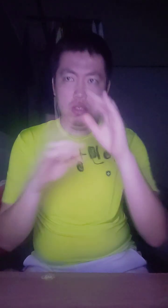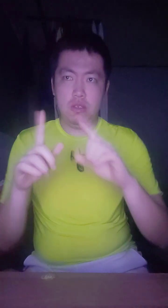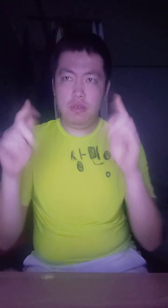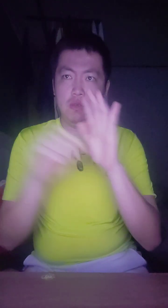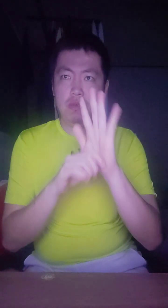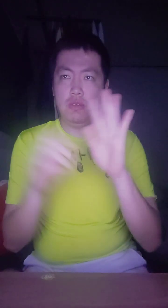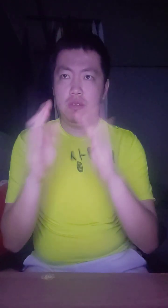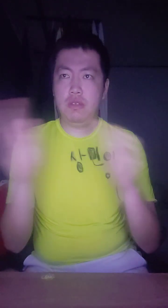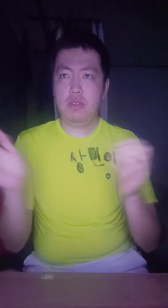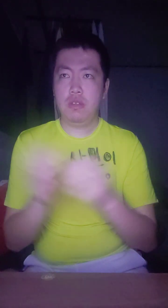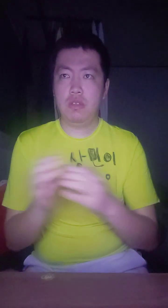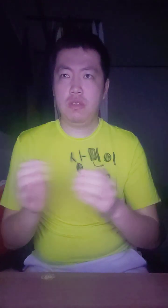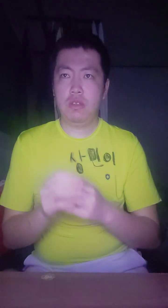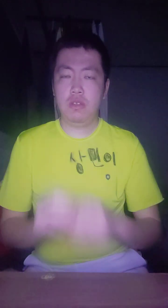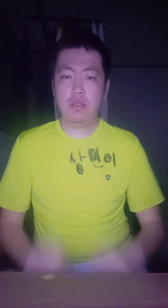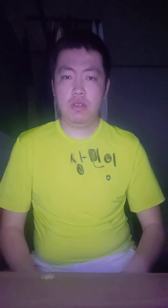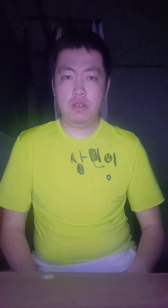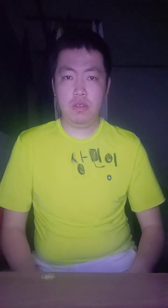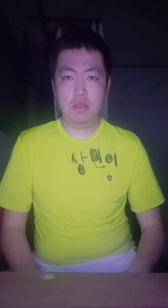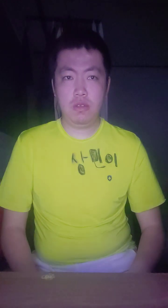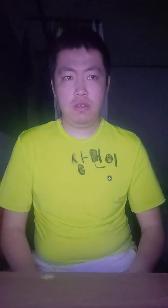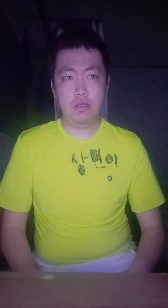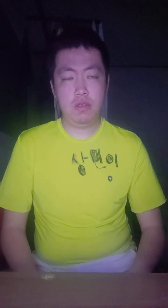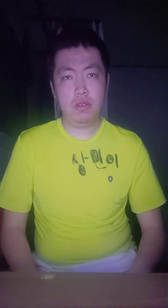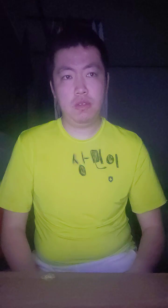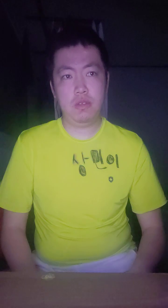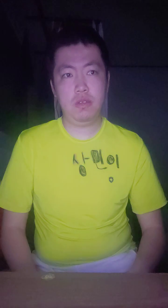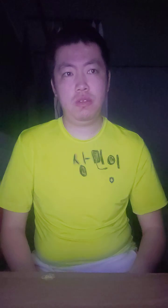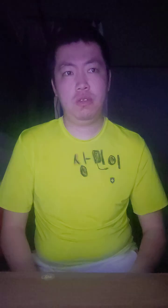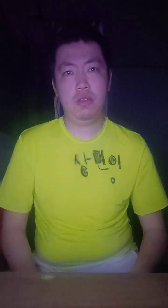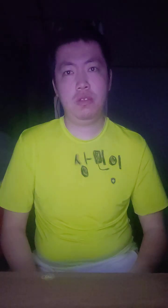밝혔습니다. KBS 뉴스 곽동아입니다.